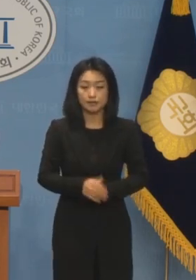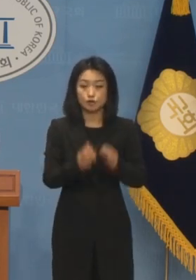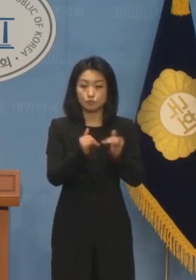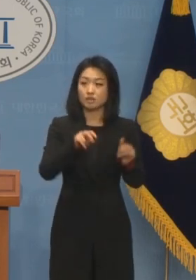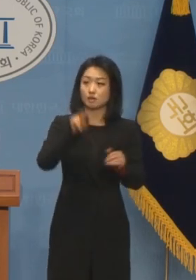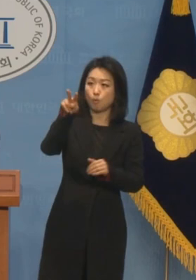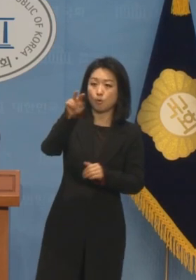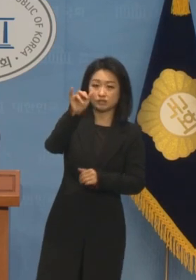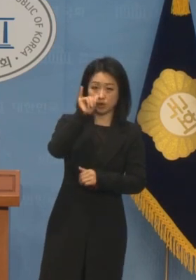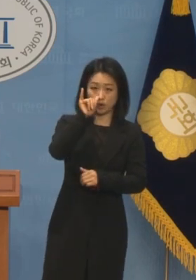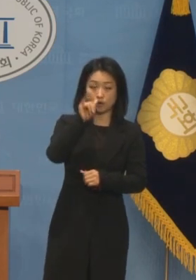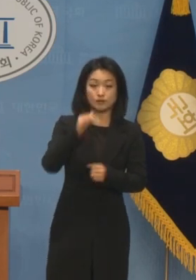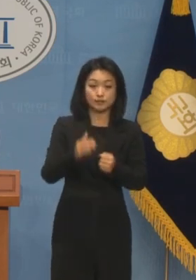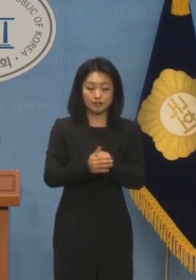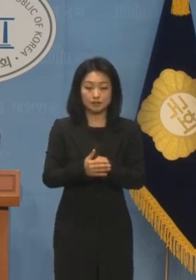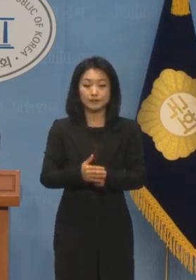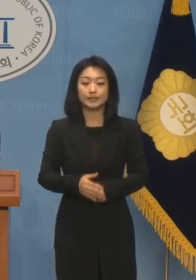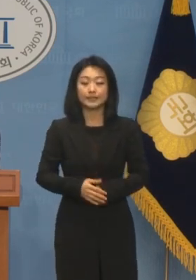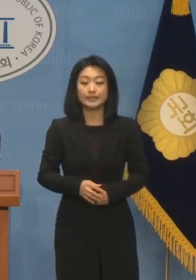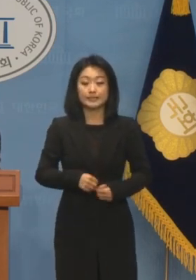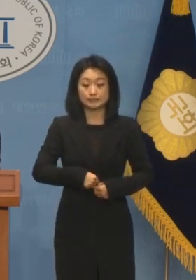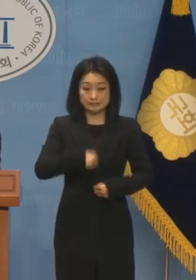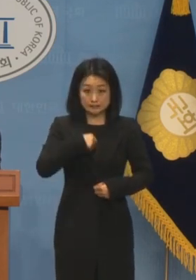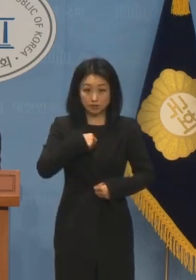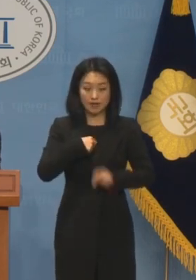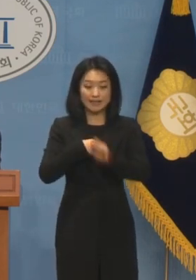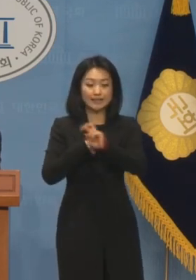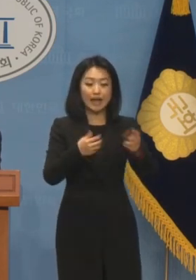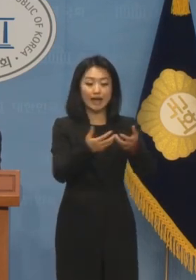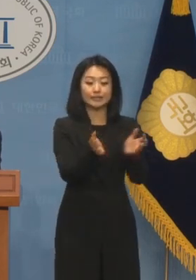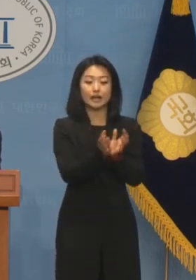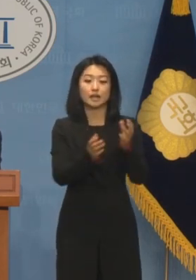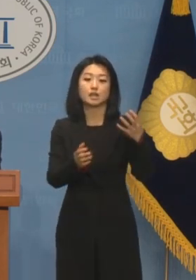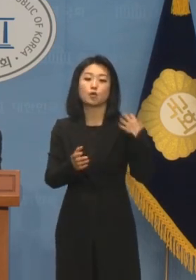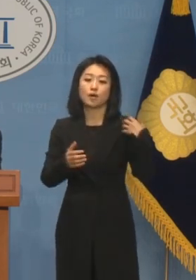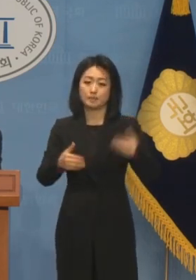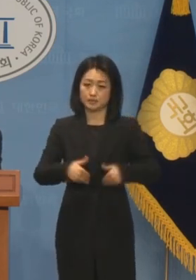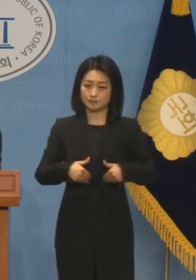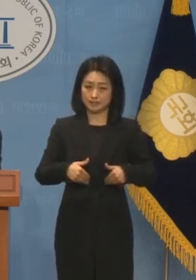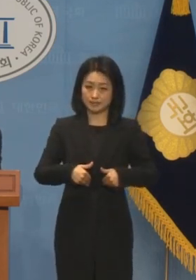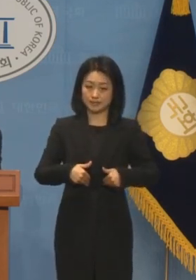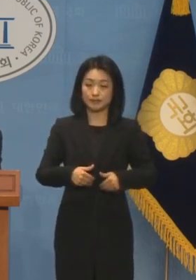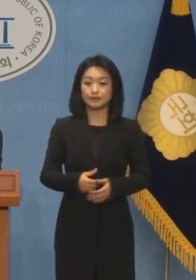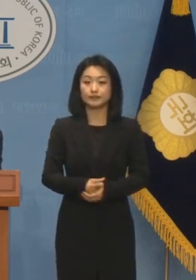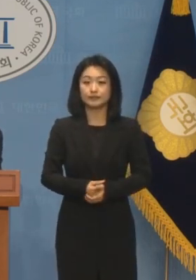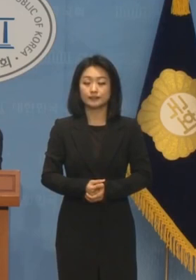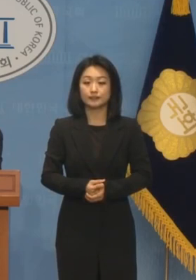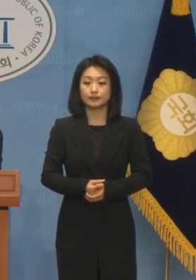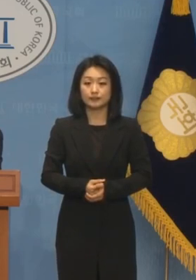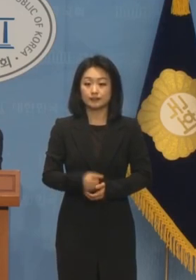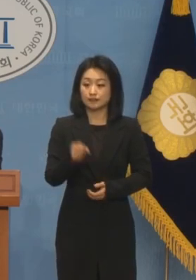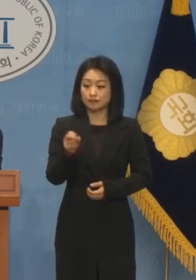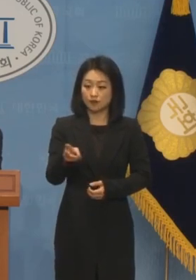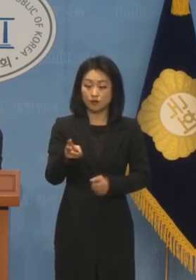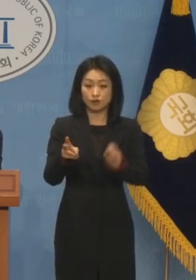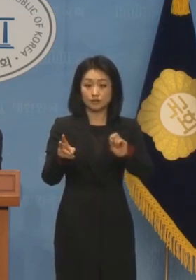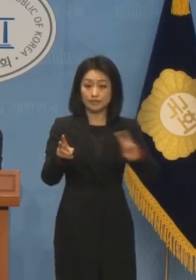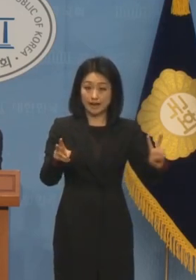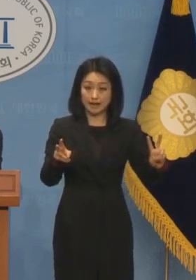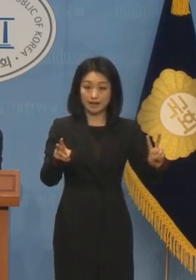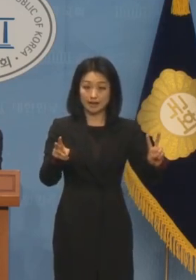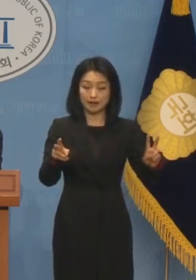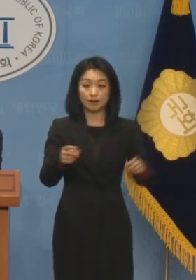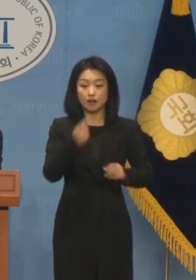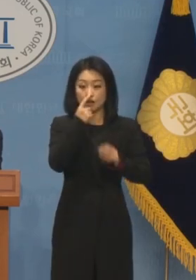이러한 지점에 진정한 야당의 역할이 필요합니다. 거대 양당이